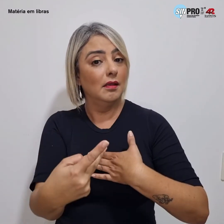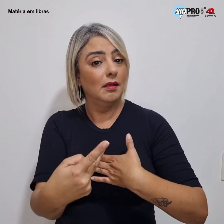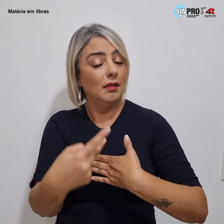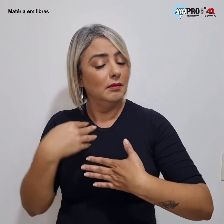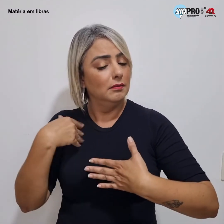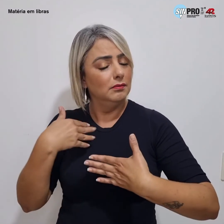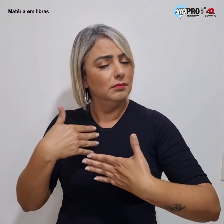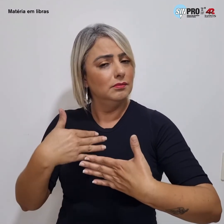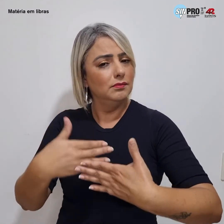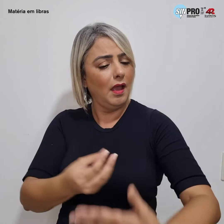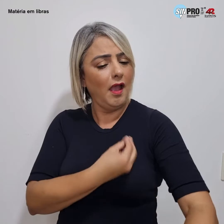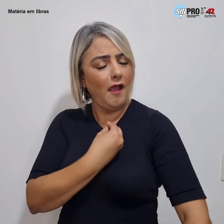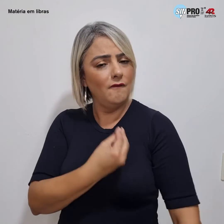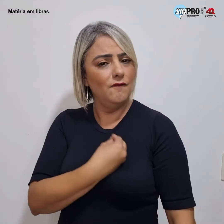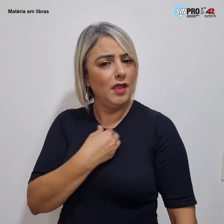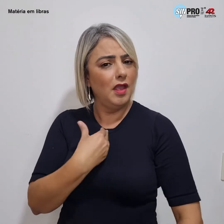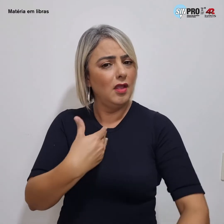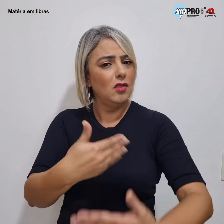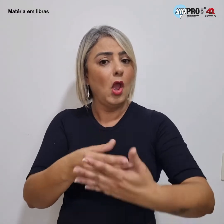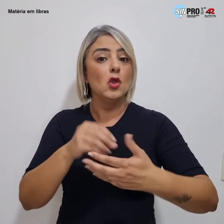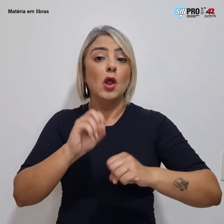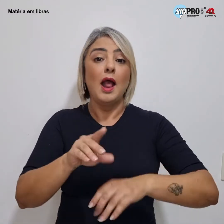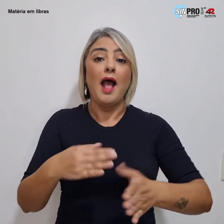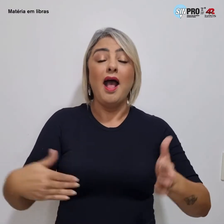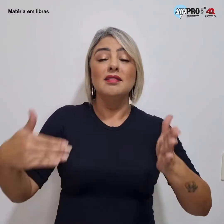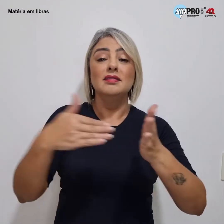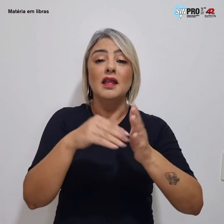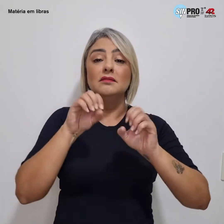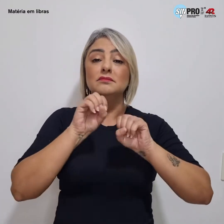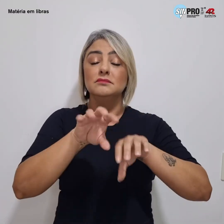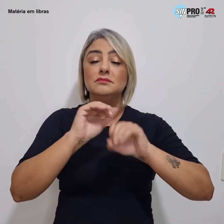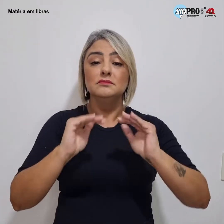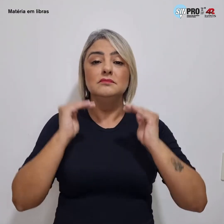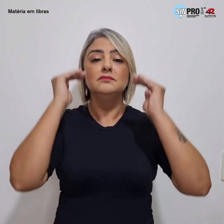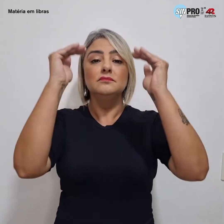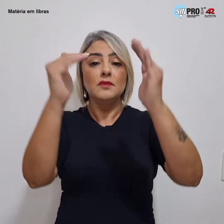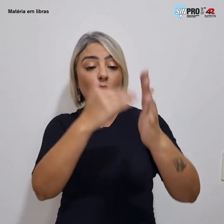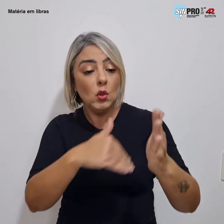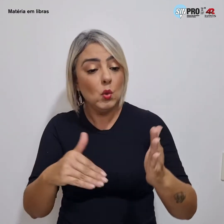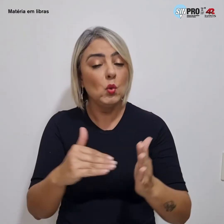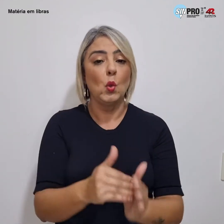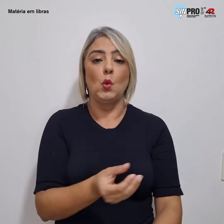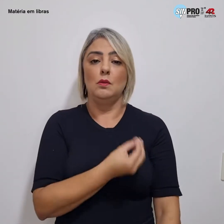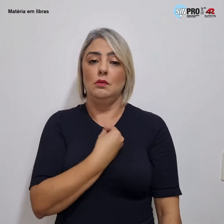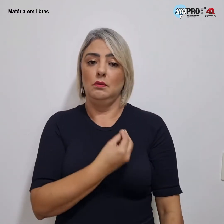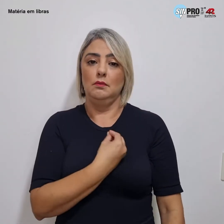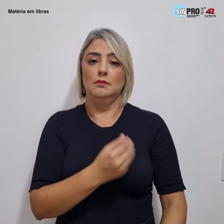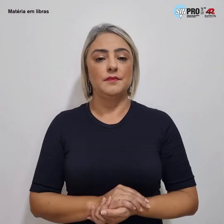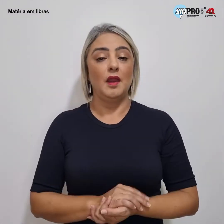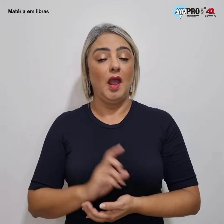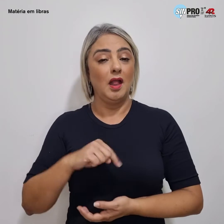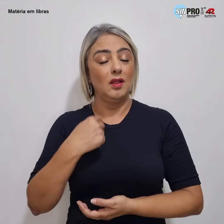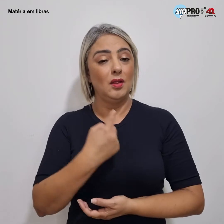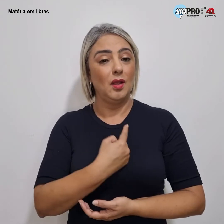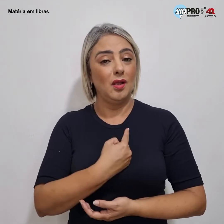em sua jornada escolar até a universidade e também em toda a sua vida.